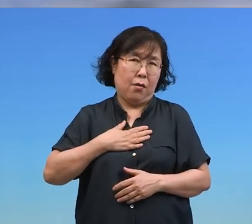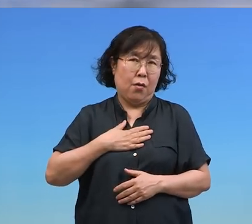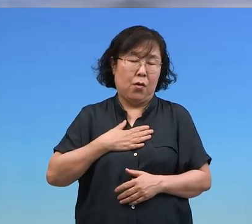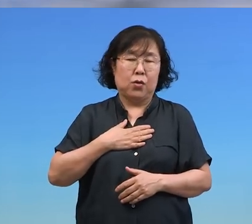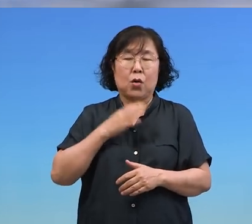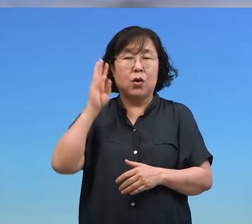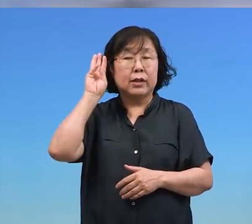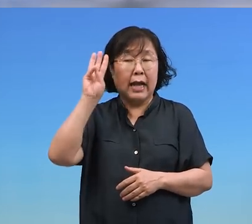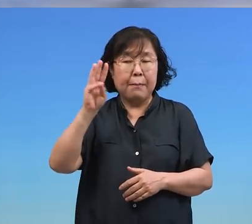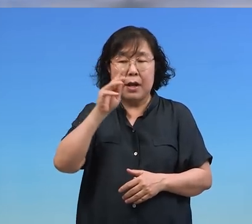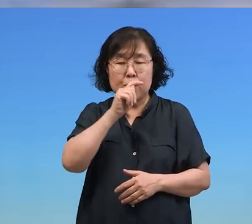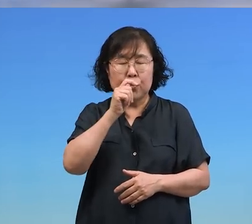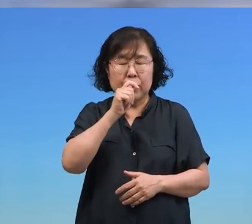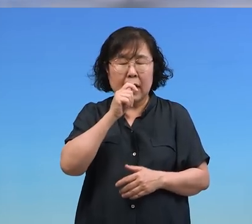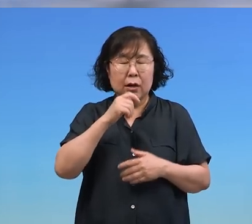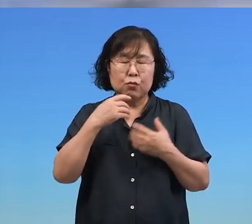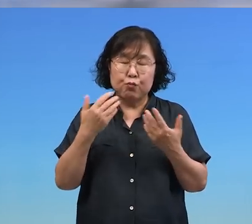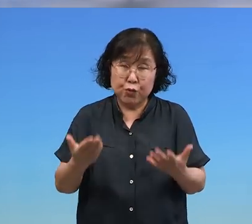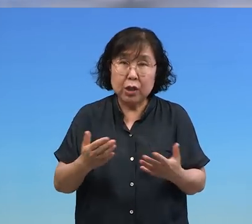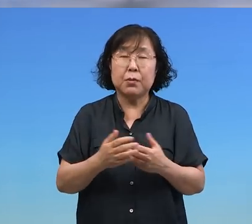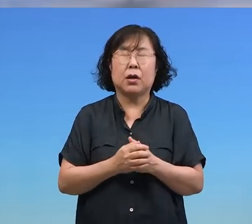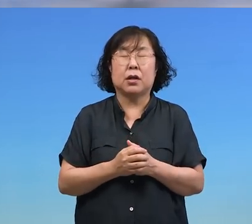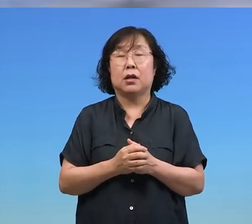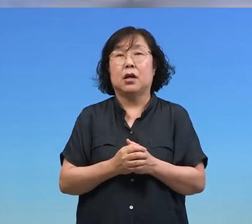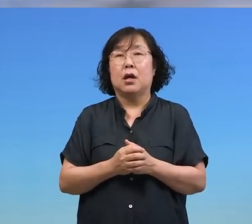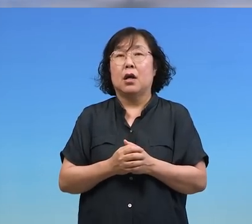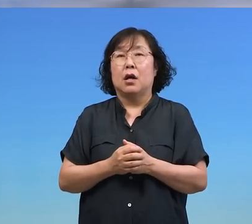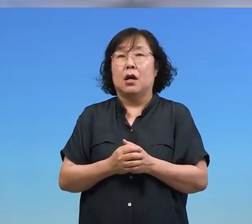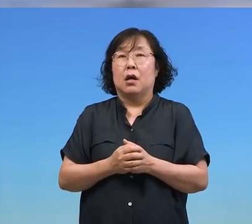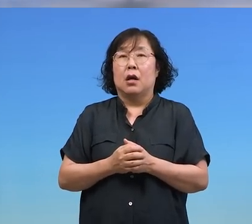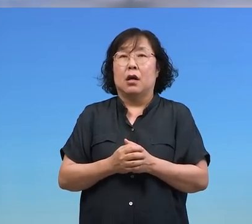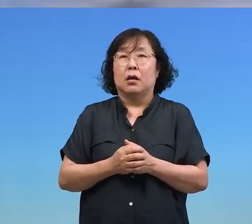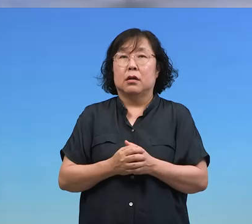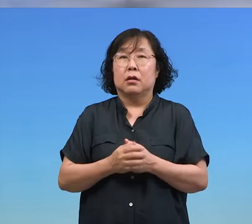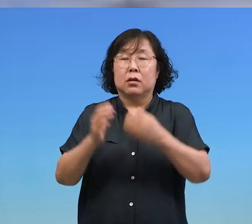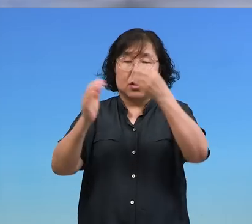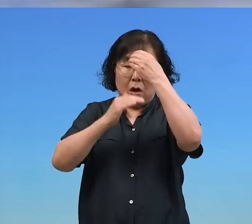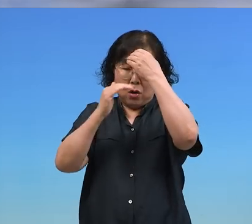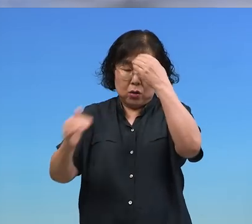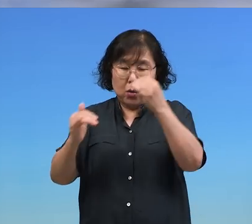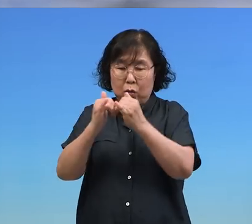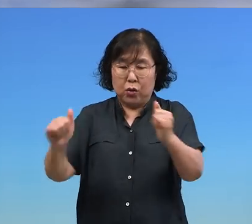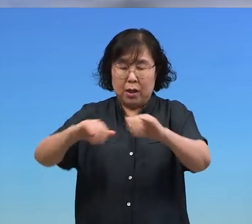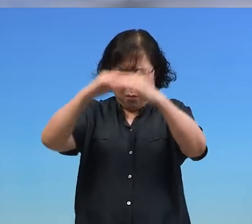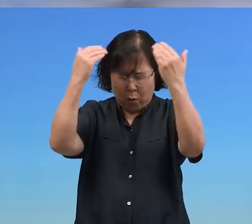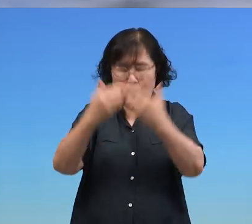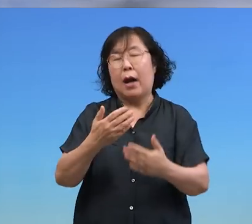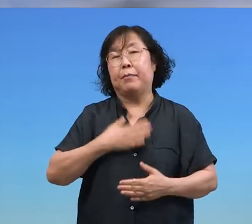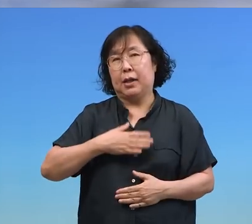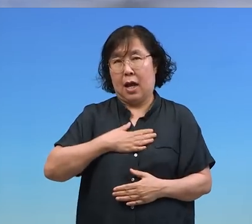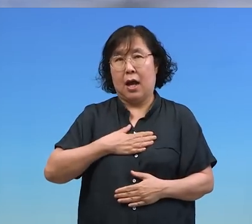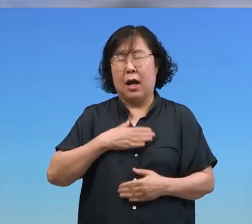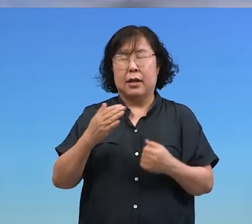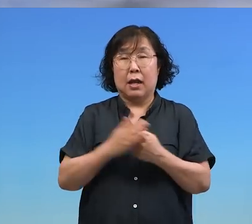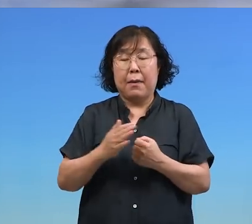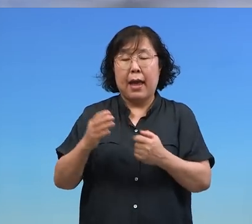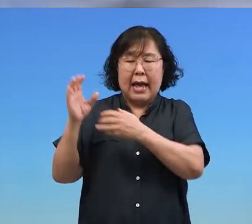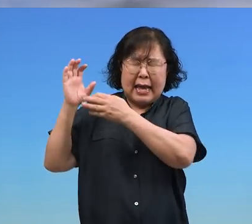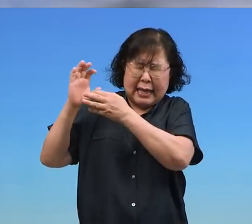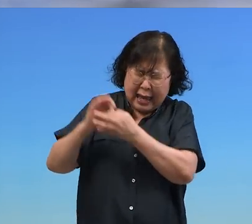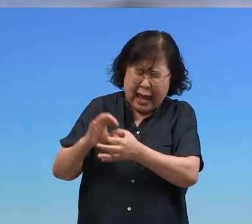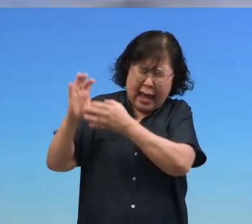원리를 우리가 잊지 말자는 거예요 끊임없이 우리는 묵상하고 묵상하는 거예요 여러분 예수님이 십자가 지시기 직전에